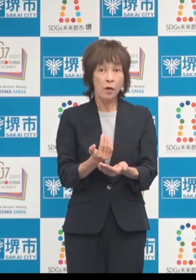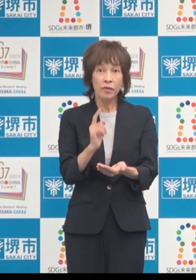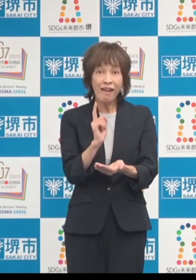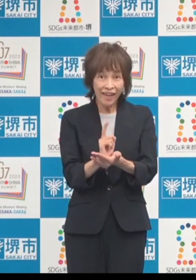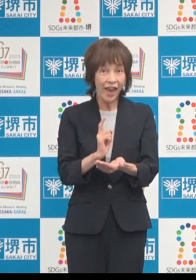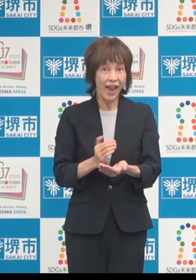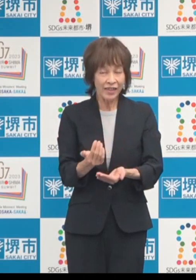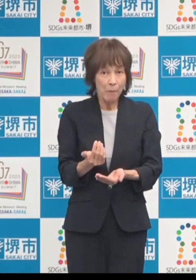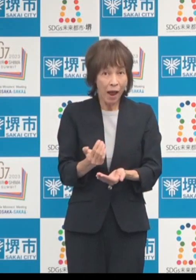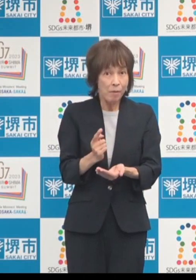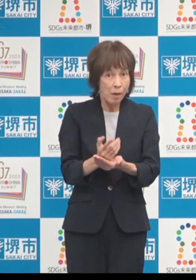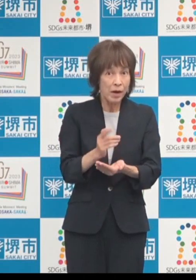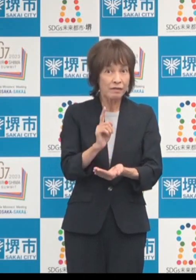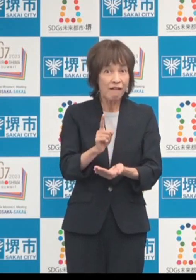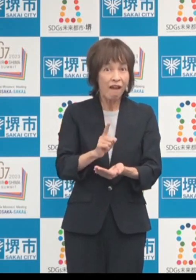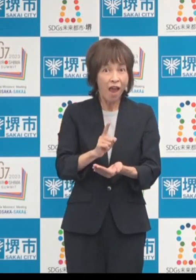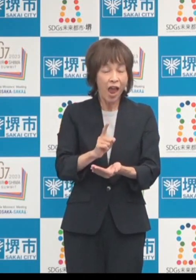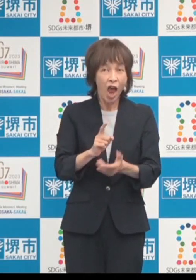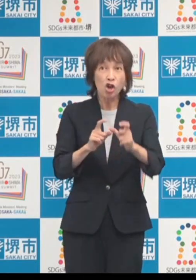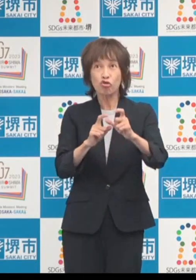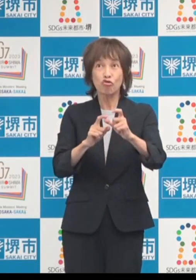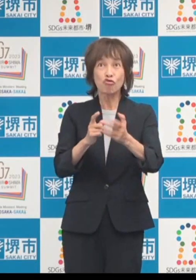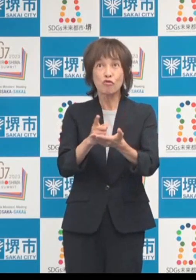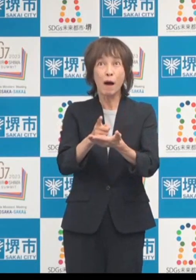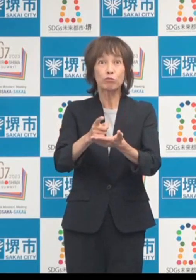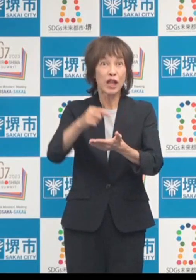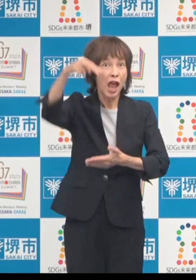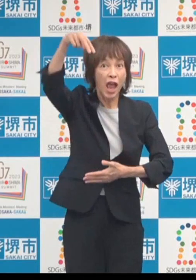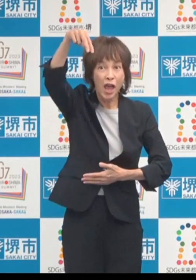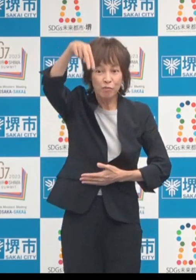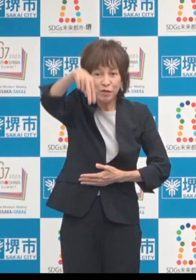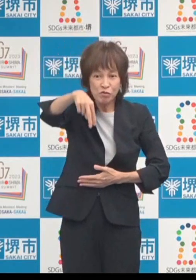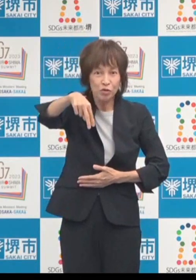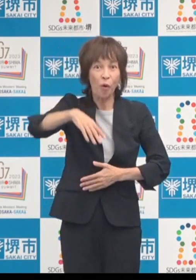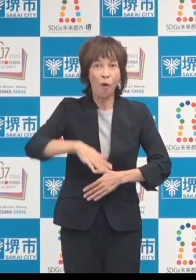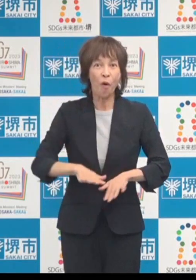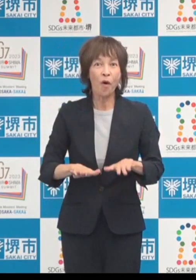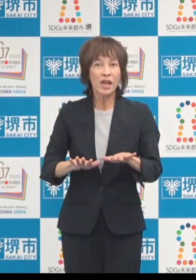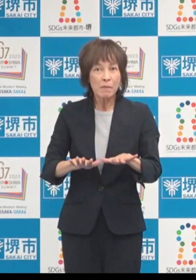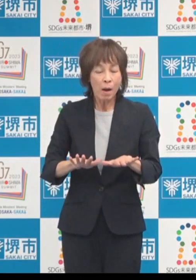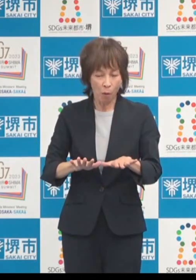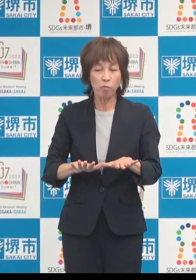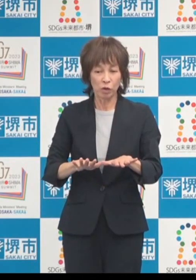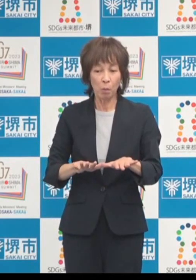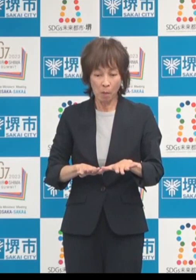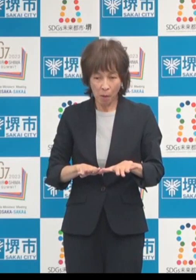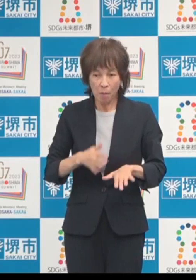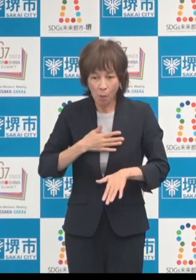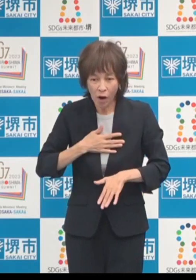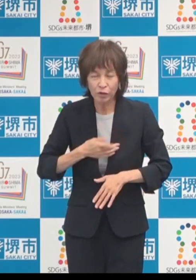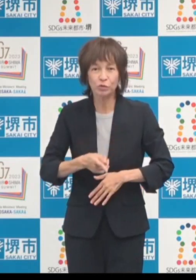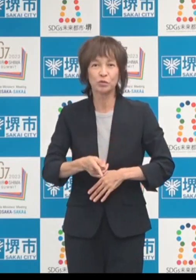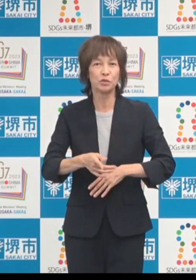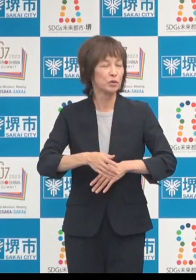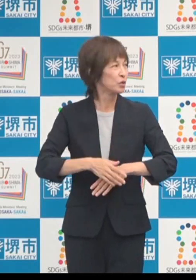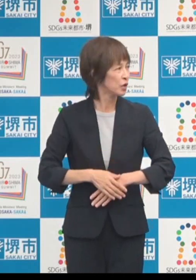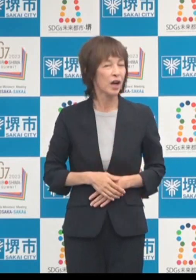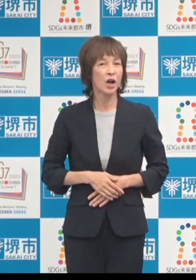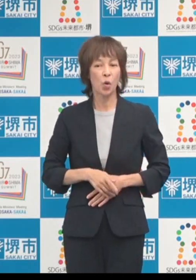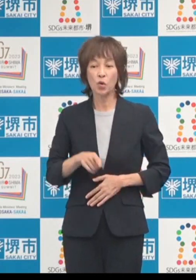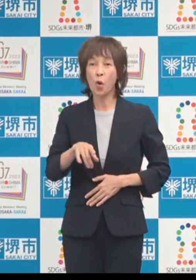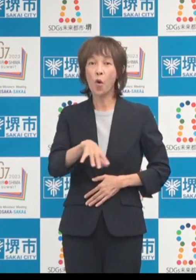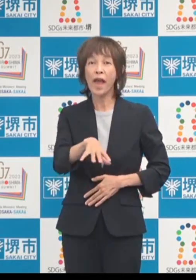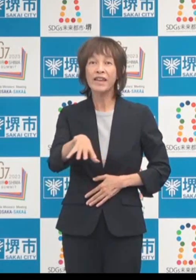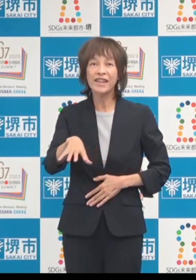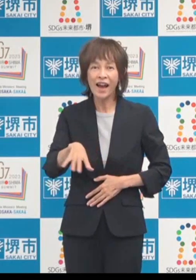等で、Google マップ等で上から見ると、観光エリアのこの場所というのは今も感じることができます。そしてこの観光エリア